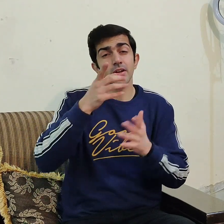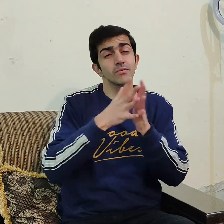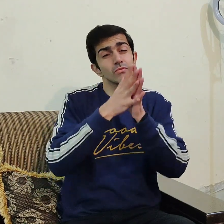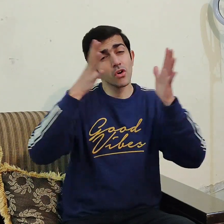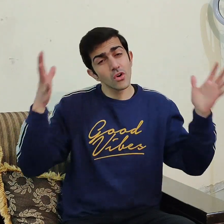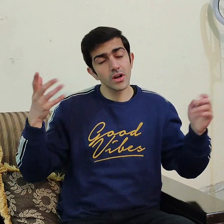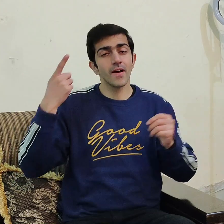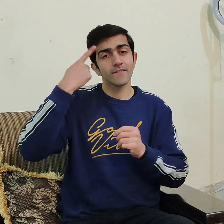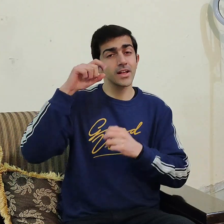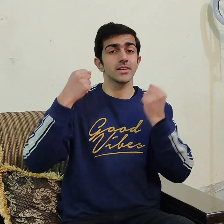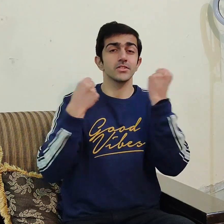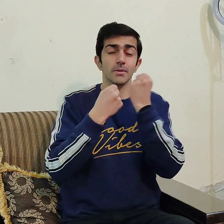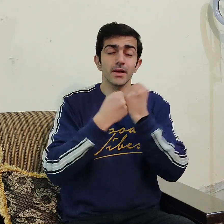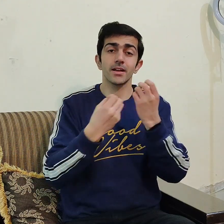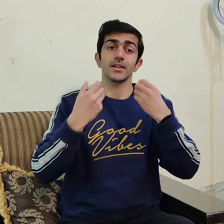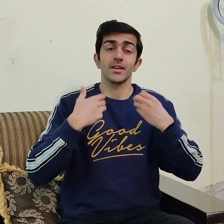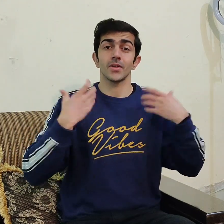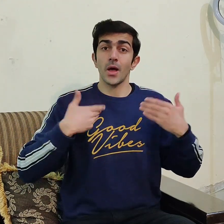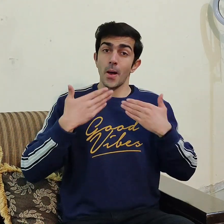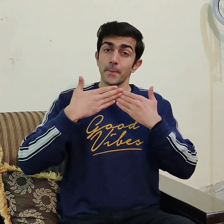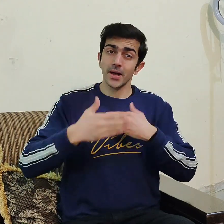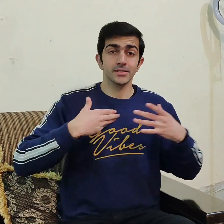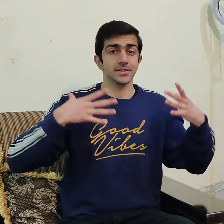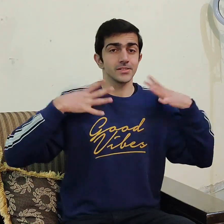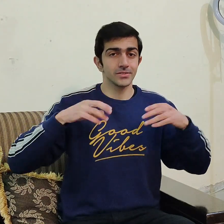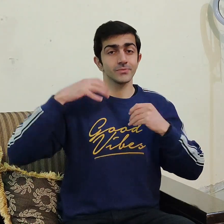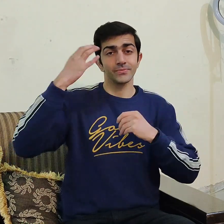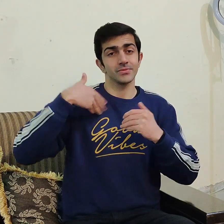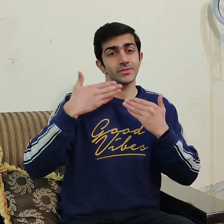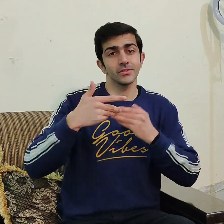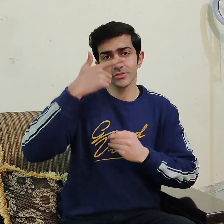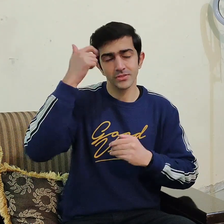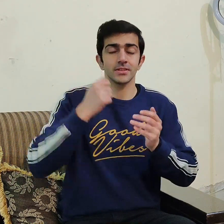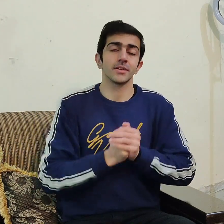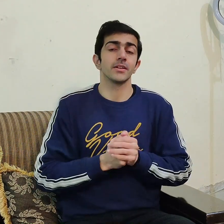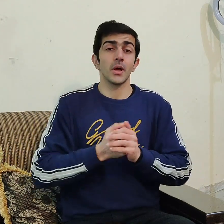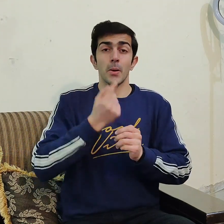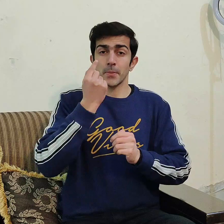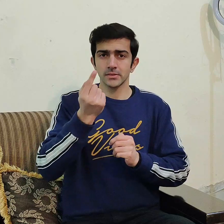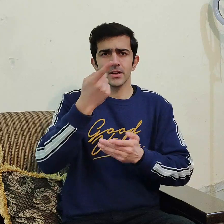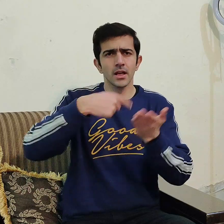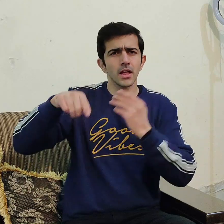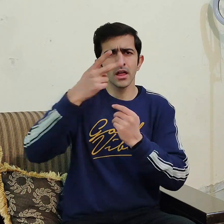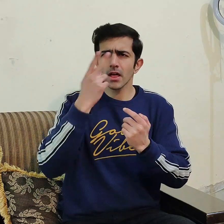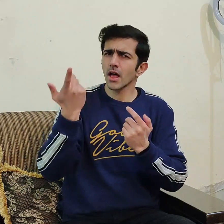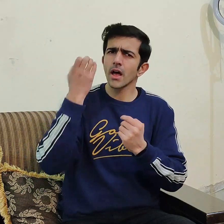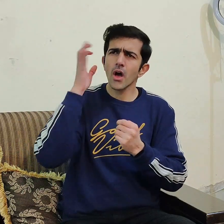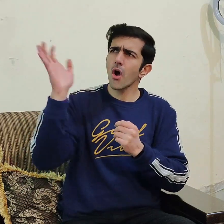सपोर्ट किया। थैंक यू फॉर ऑल द सपोर्ट जो आप लोगों ने मुझे इस हार्ड टाइम में शो की। थैंक यू सो मच। और